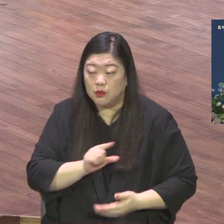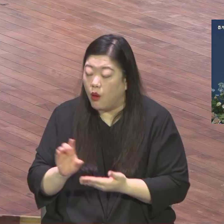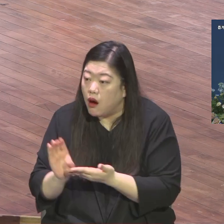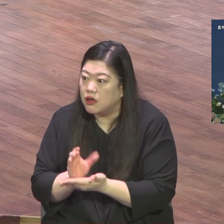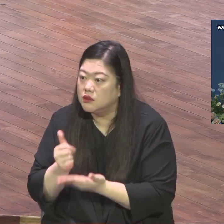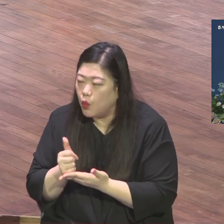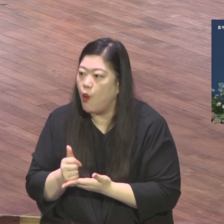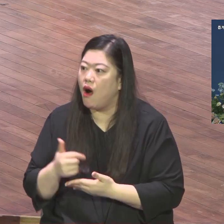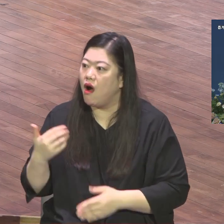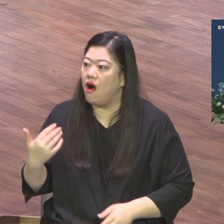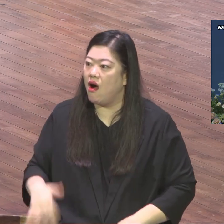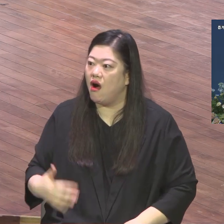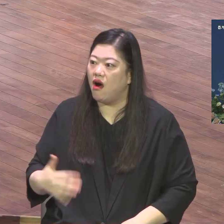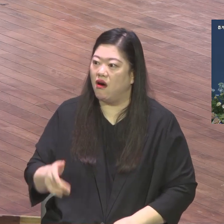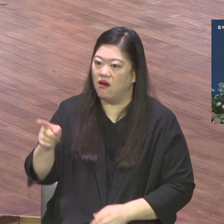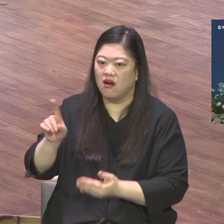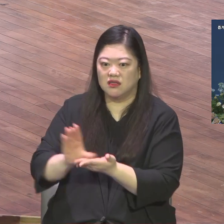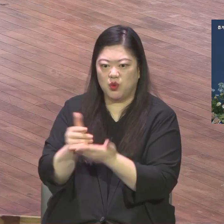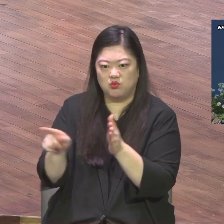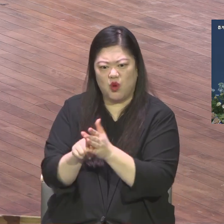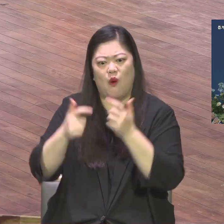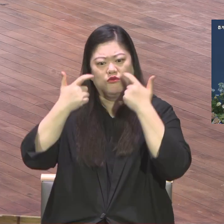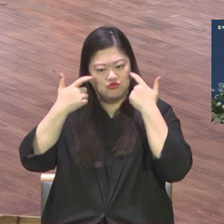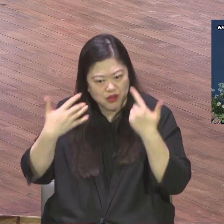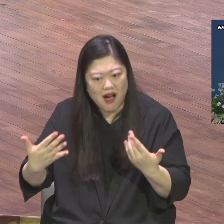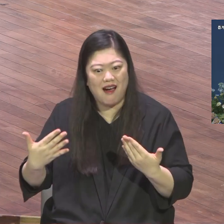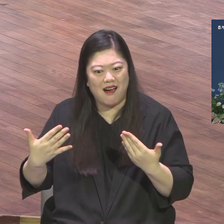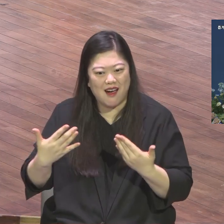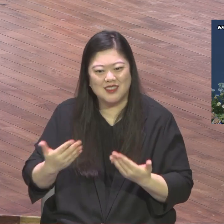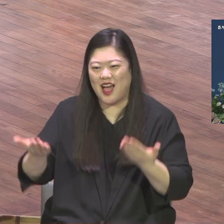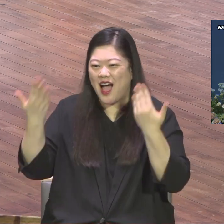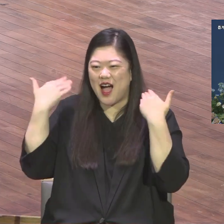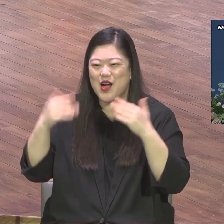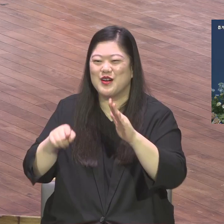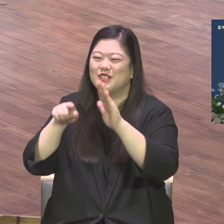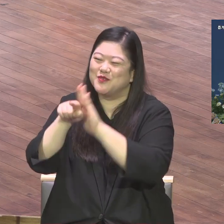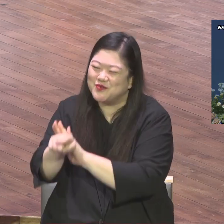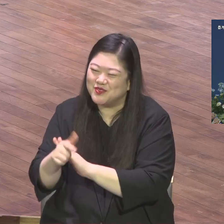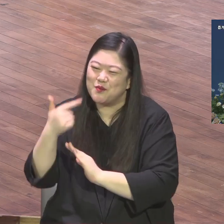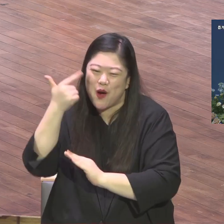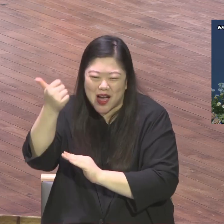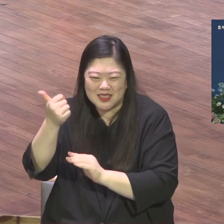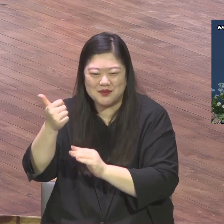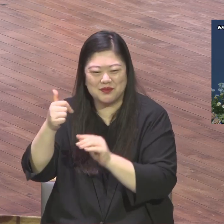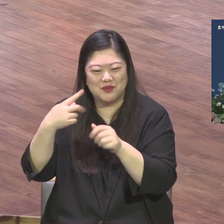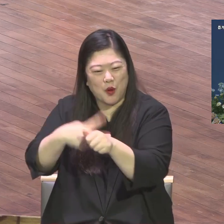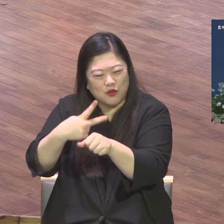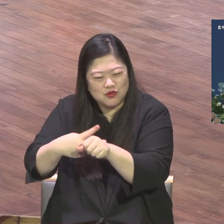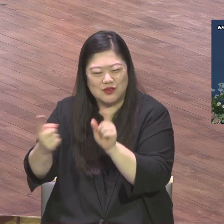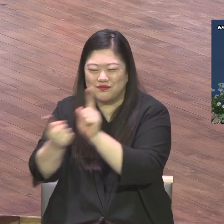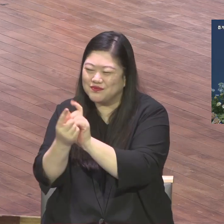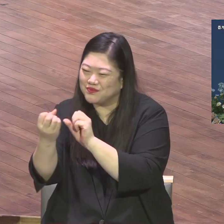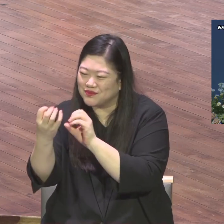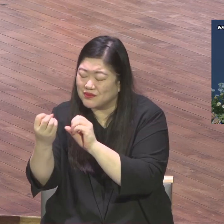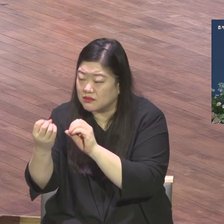이야 이분들 그리스도 제대로 누리겠구나. 물어보면 그리스도 몰라. 그 정도예요. 그러니 그